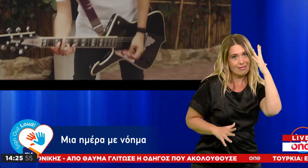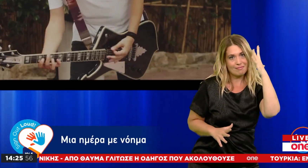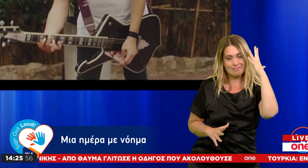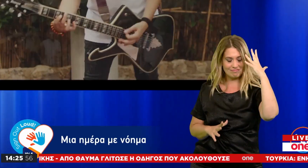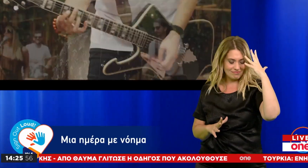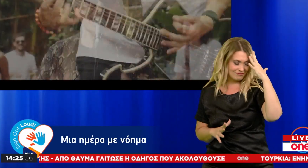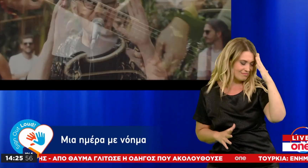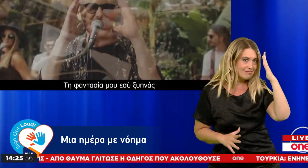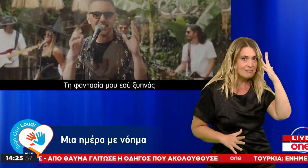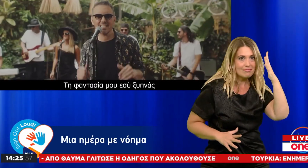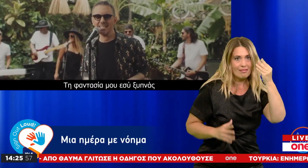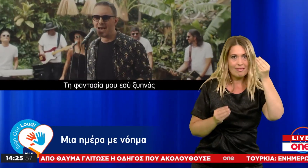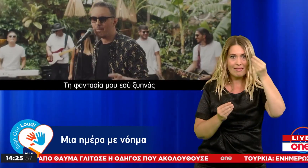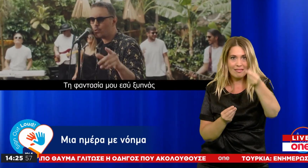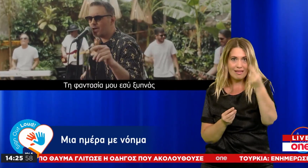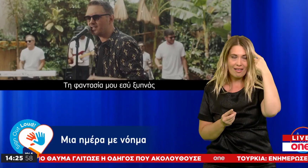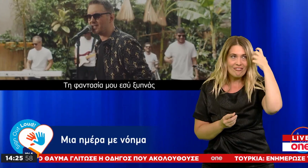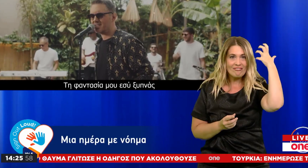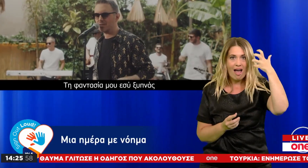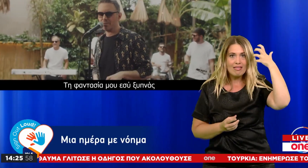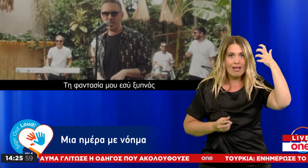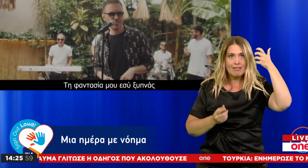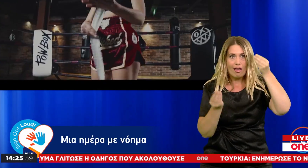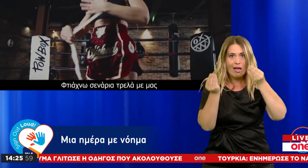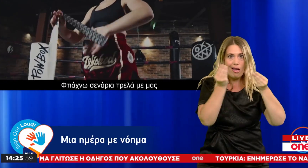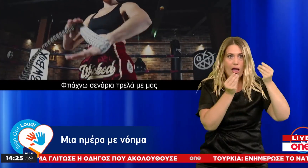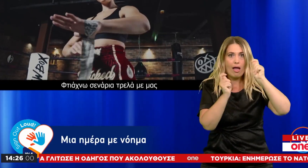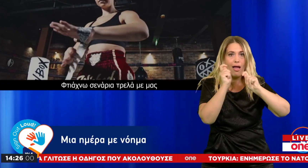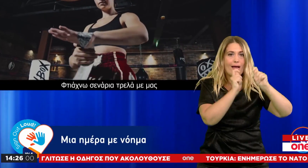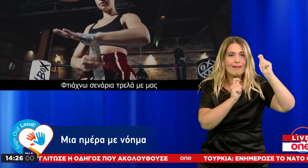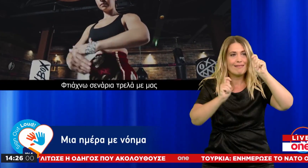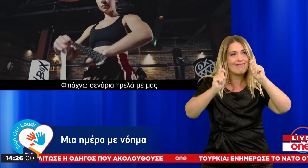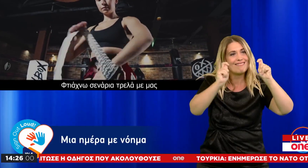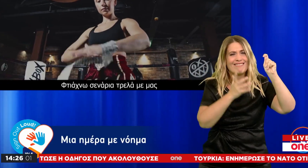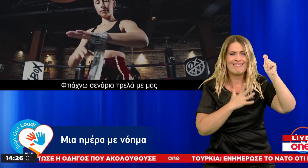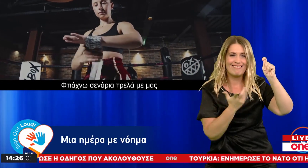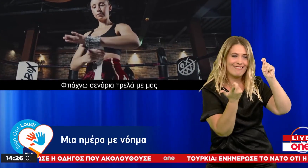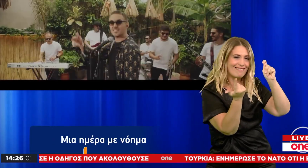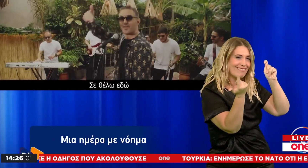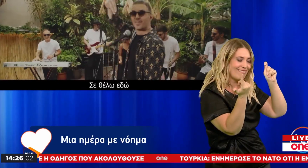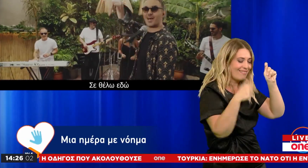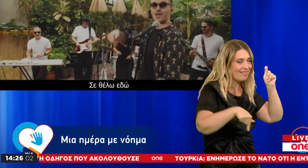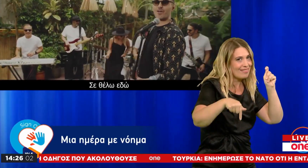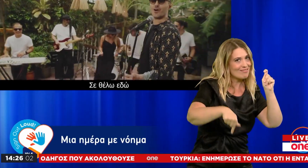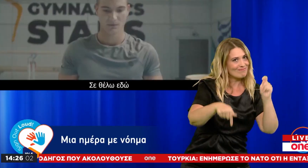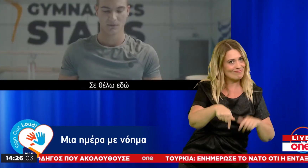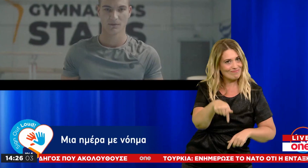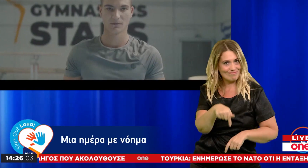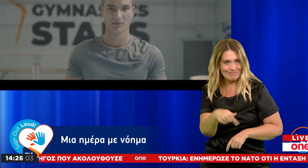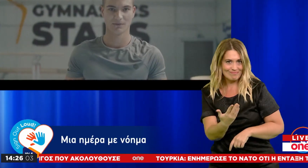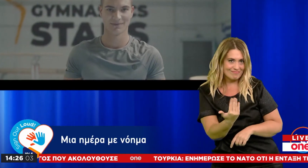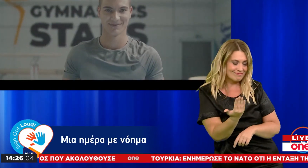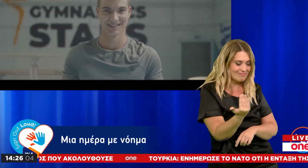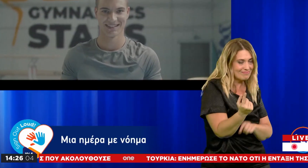τρελαθώ η φαντασία μου εσύ ξυπνάς φτιάχνω σενάρια τρελά με μας σε θέλω